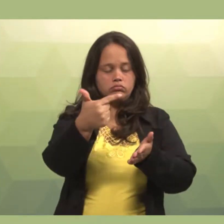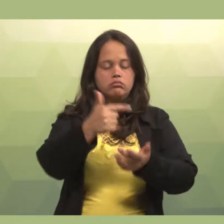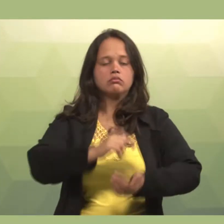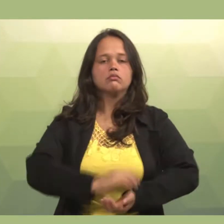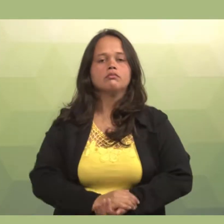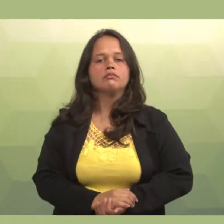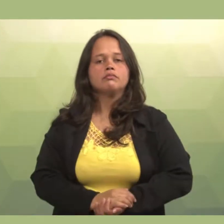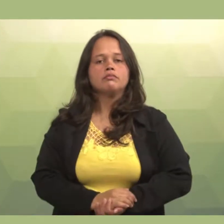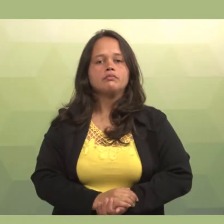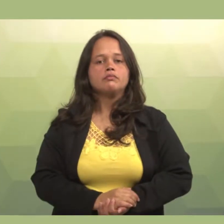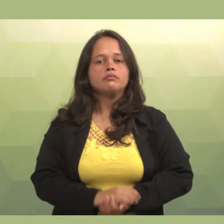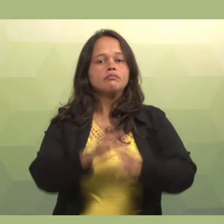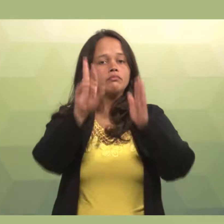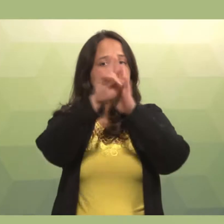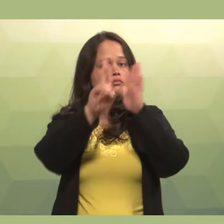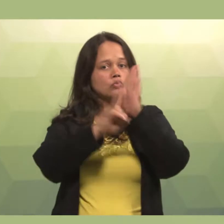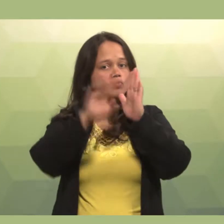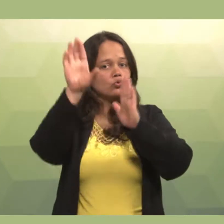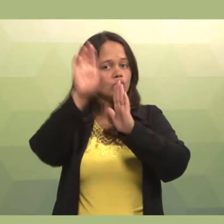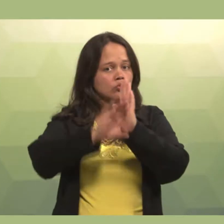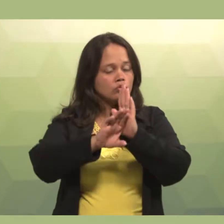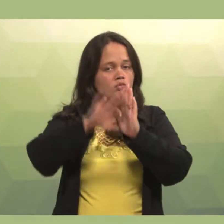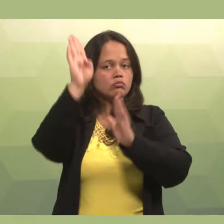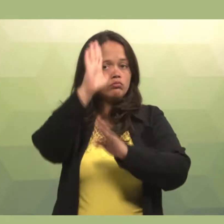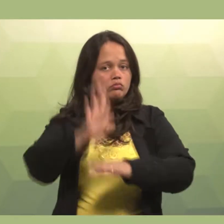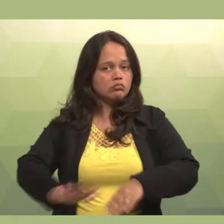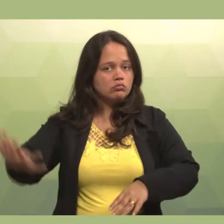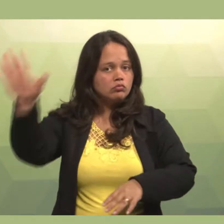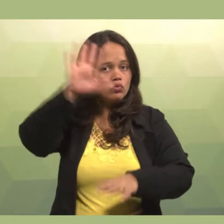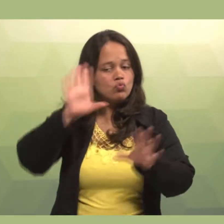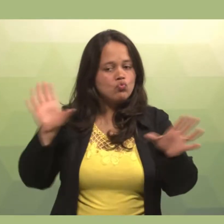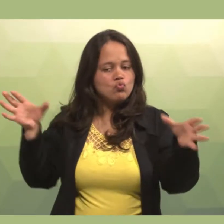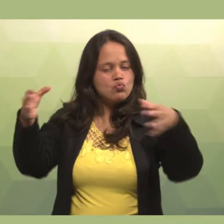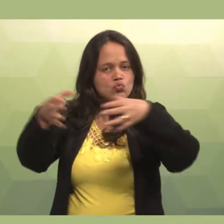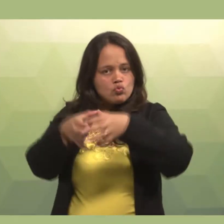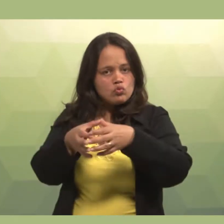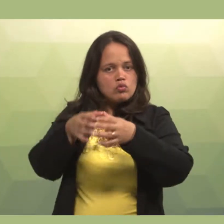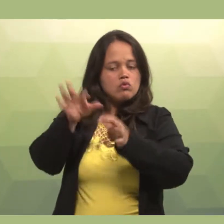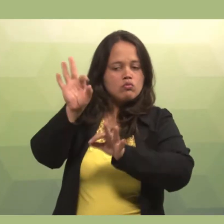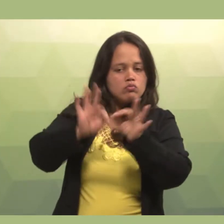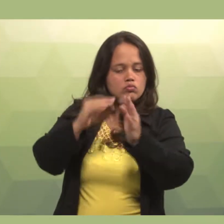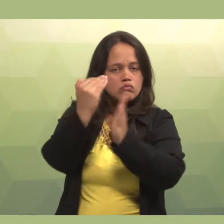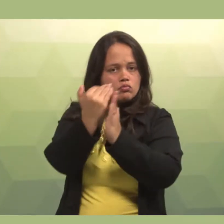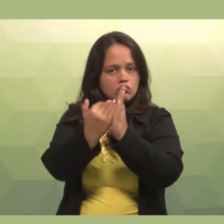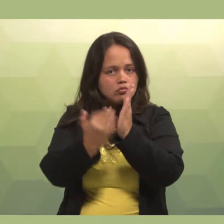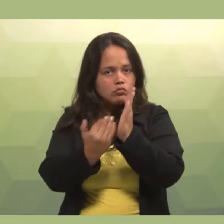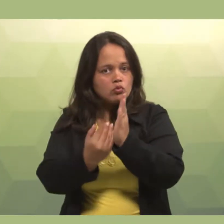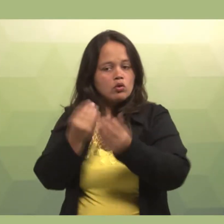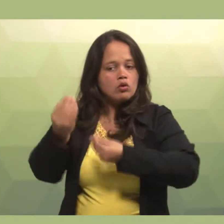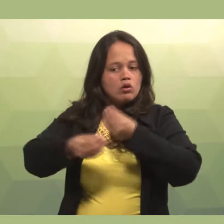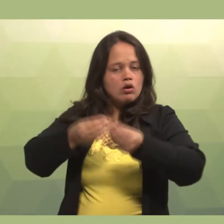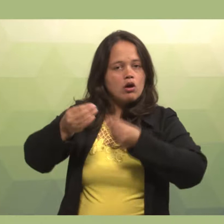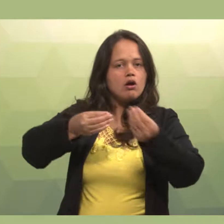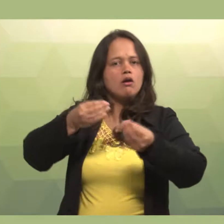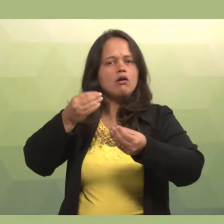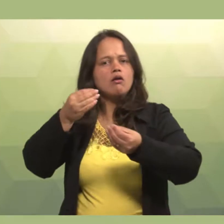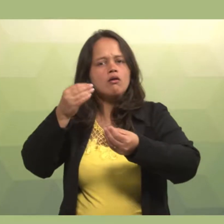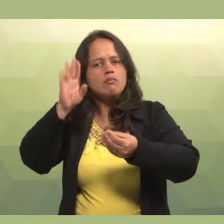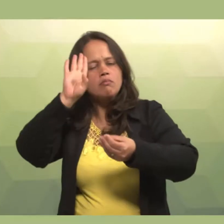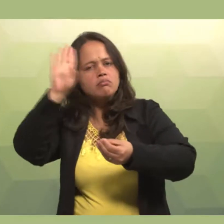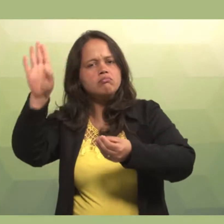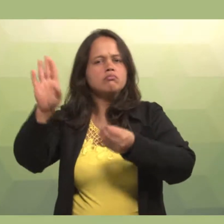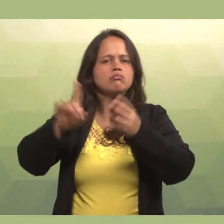2º. As diretrizes curriculares nacionais são o conjunto de definições doutrinárias sobre